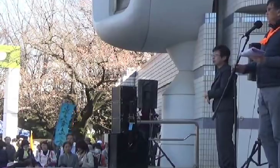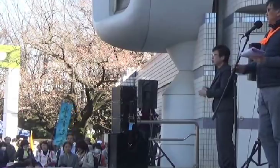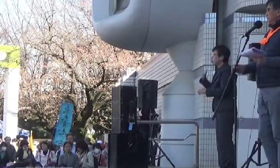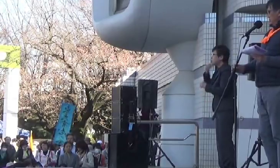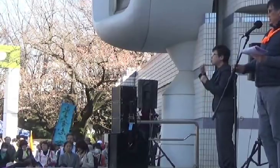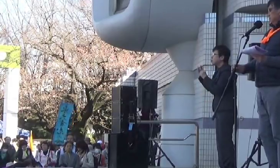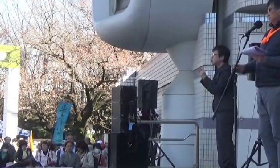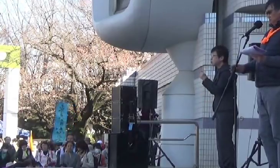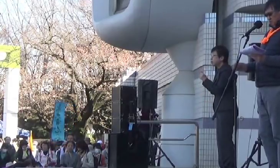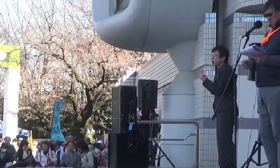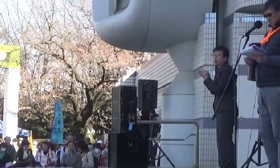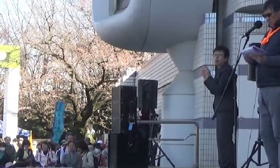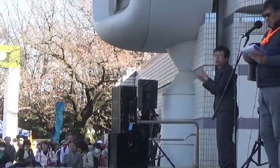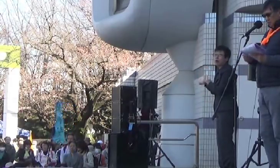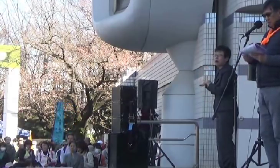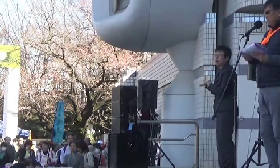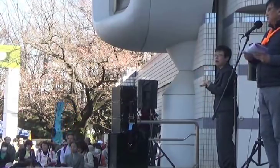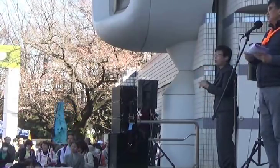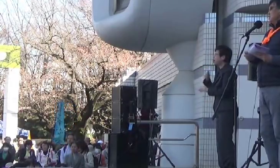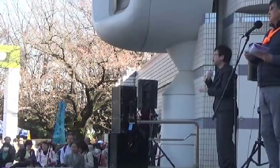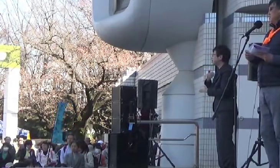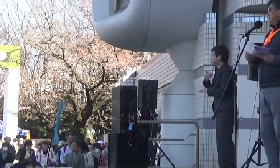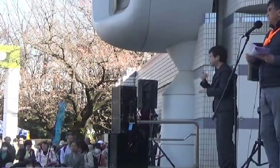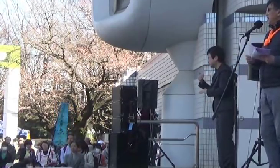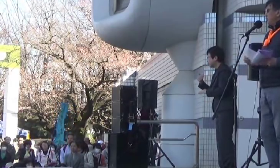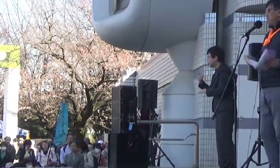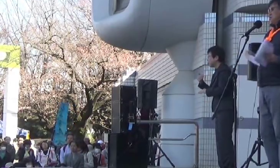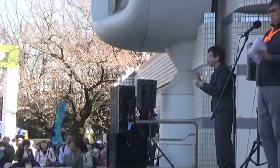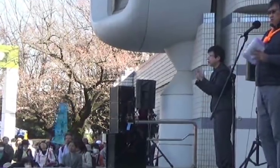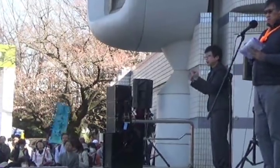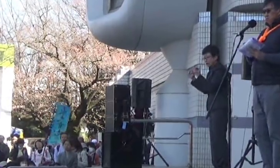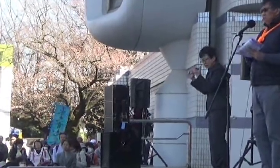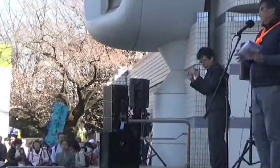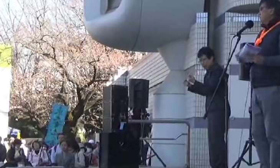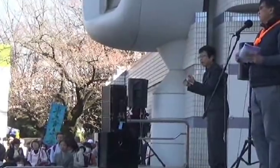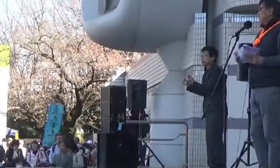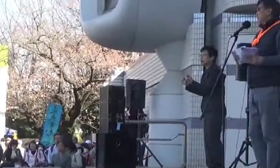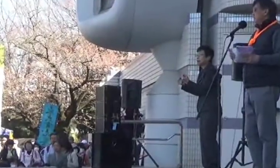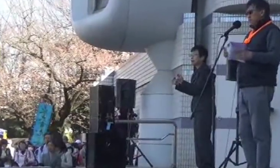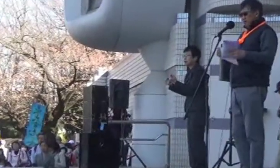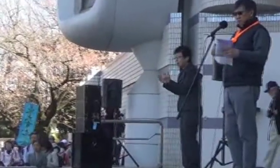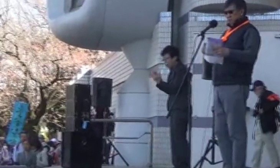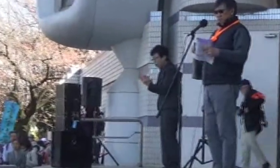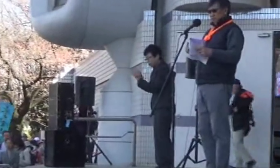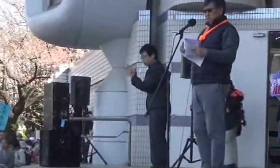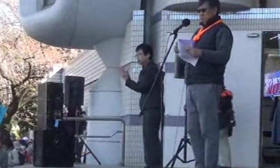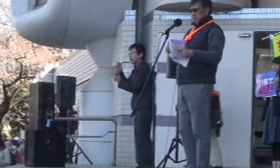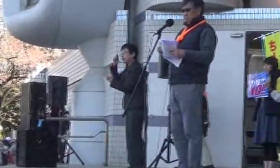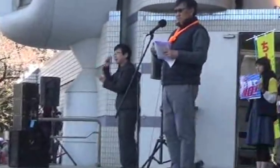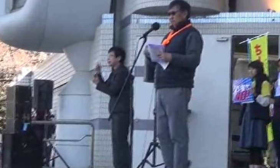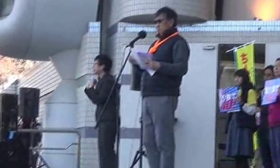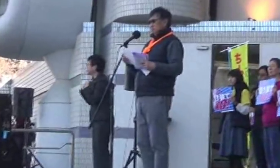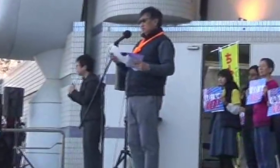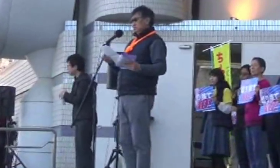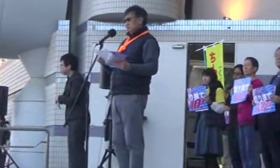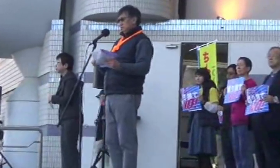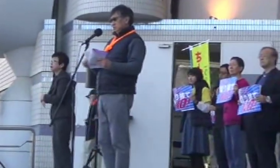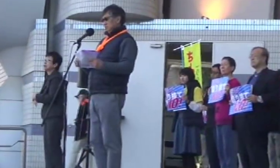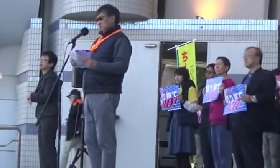福島の今、私たちはしっかりと向き合おうではありませんか。